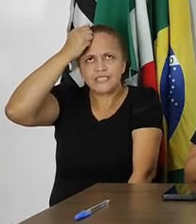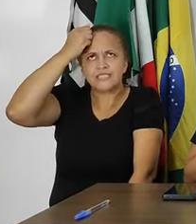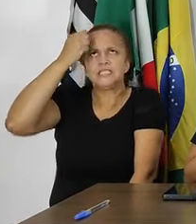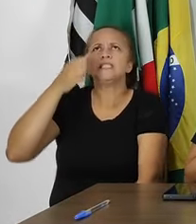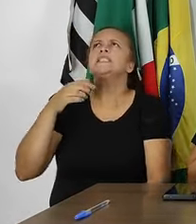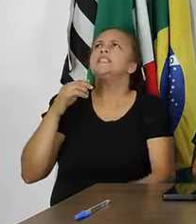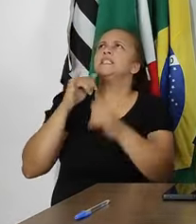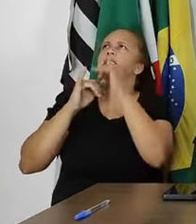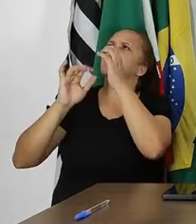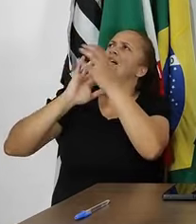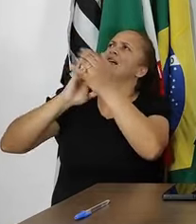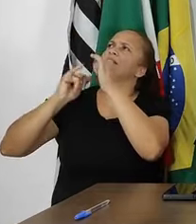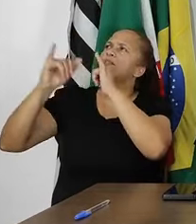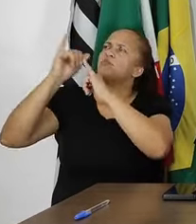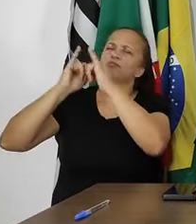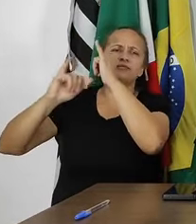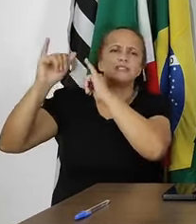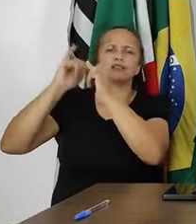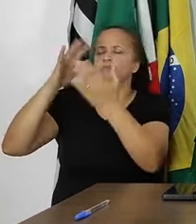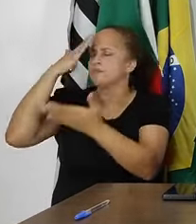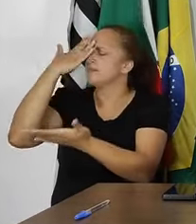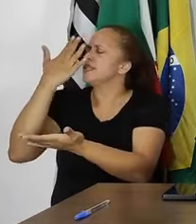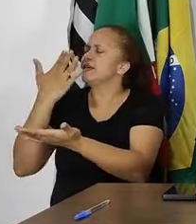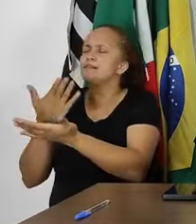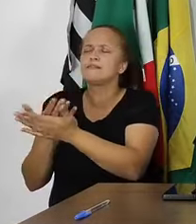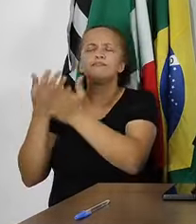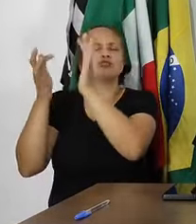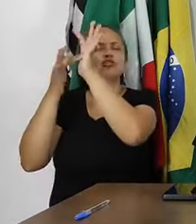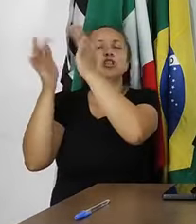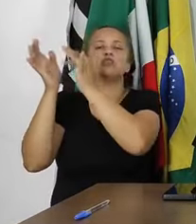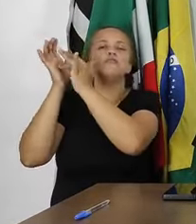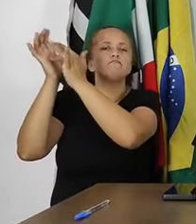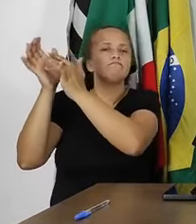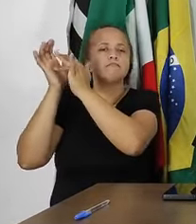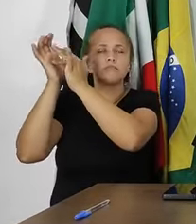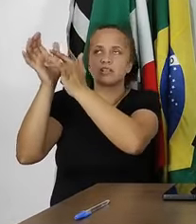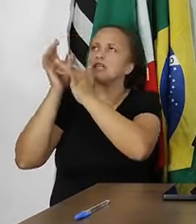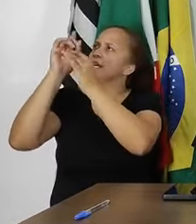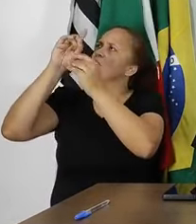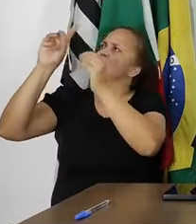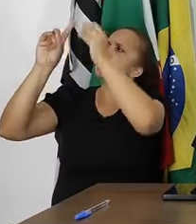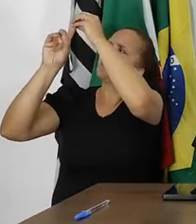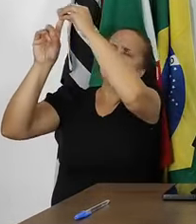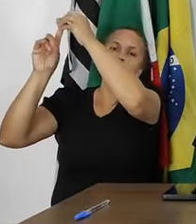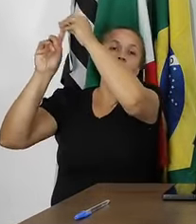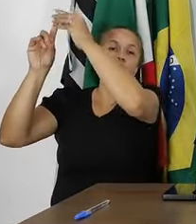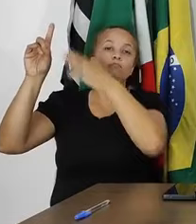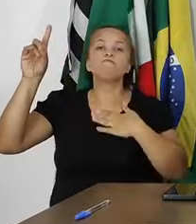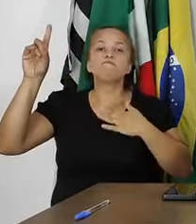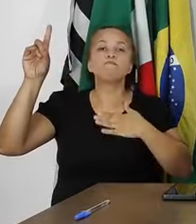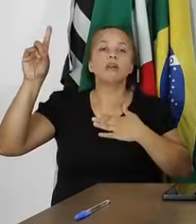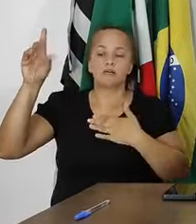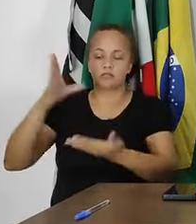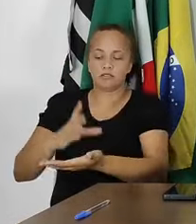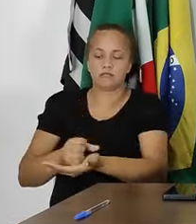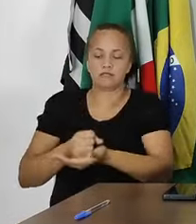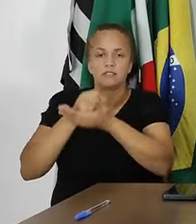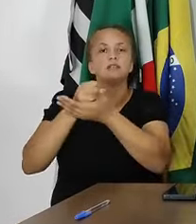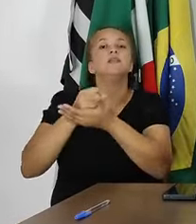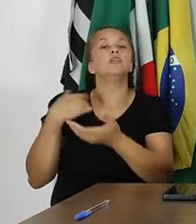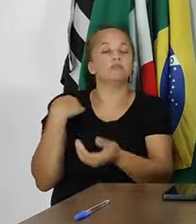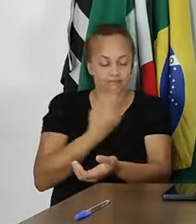e cremos com o nosso coração que Jesus Cristo é o único suficiente Salvador de nossas vidas. E nós cremos que Ele